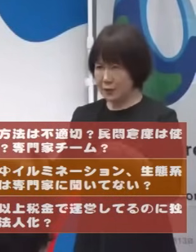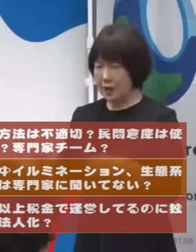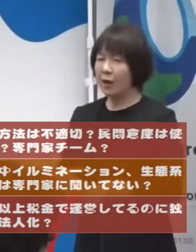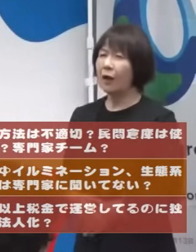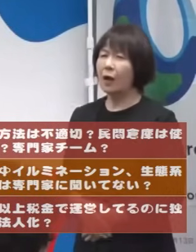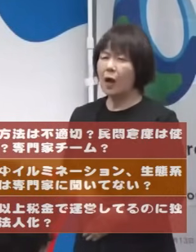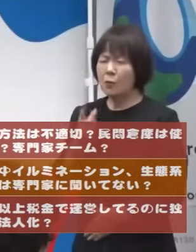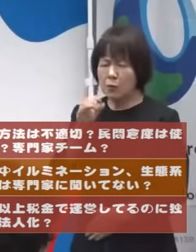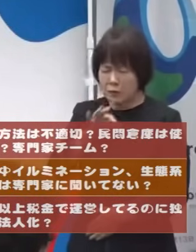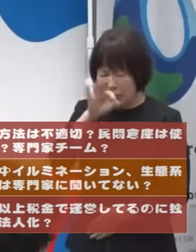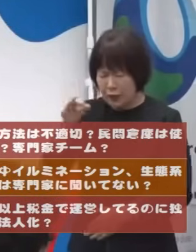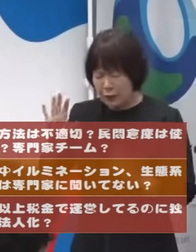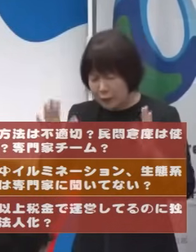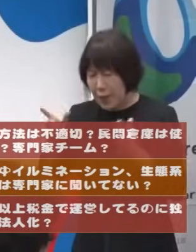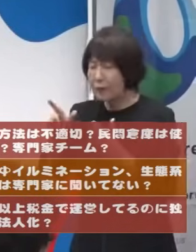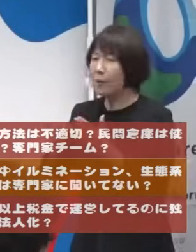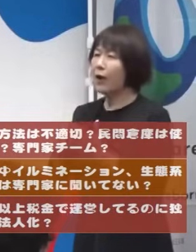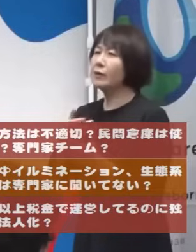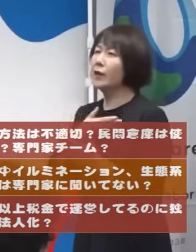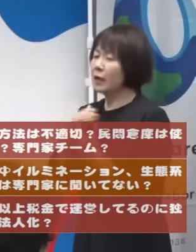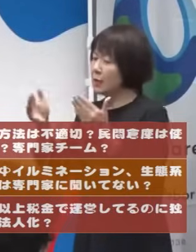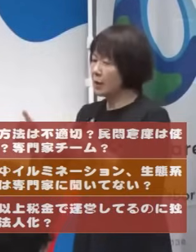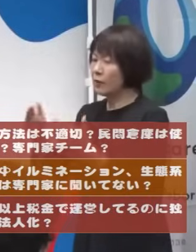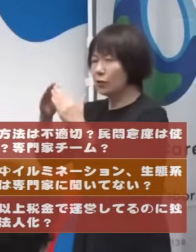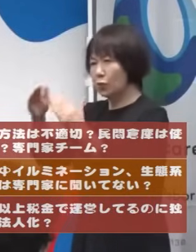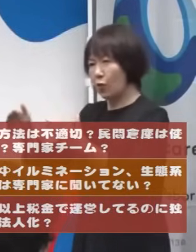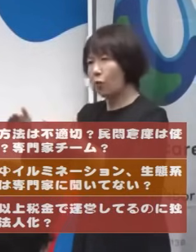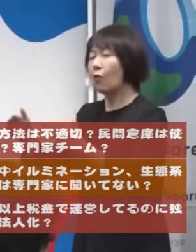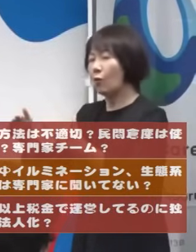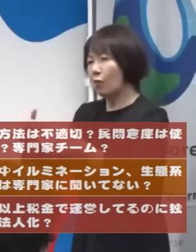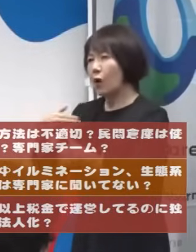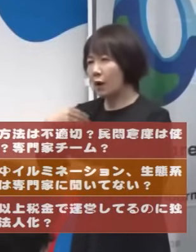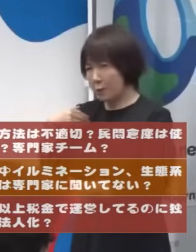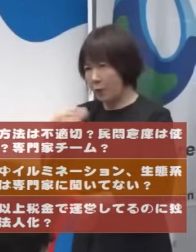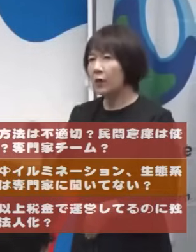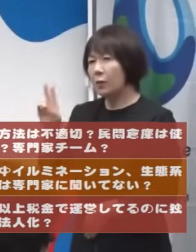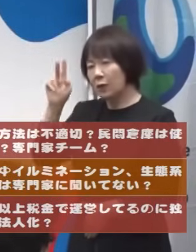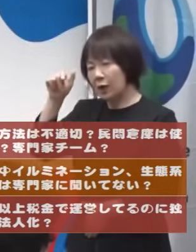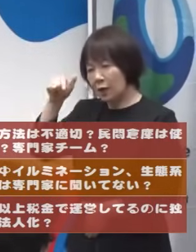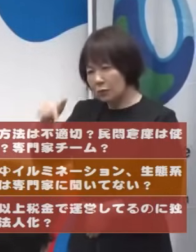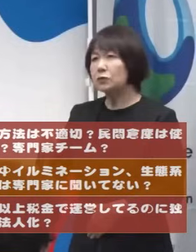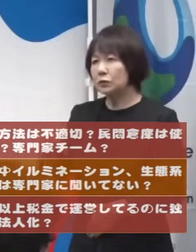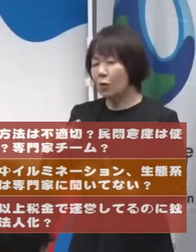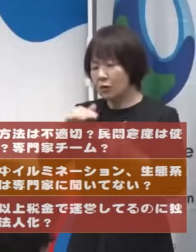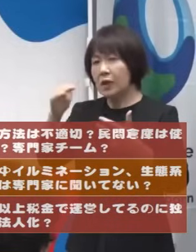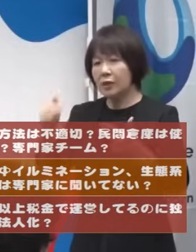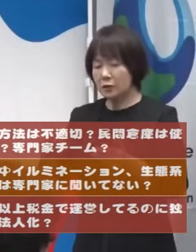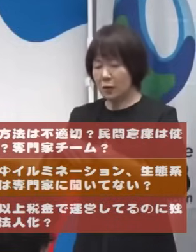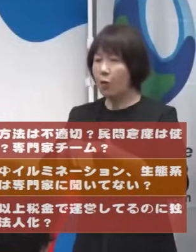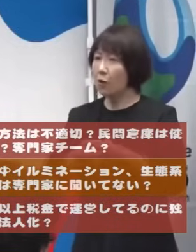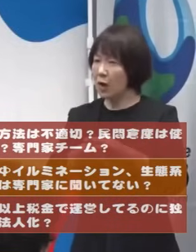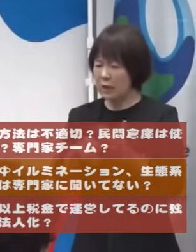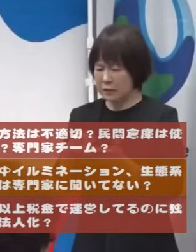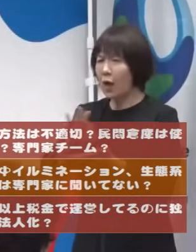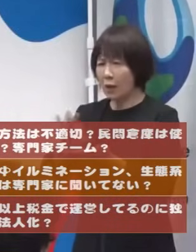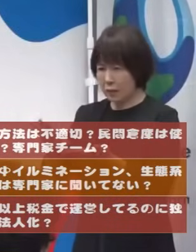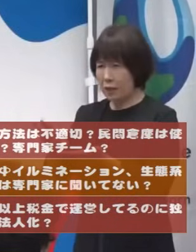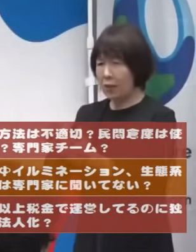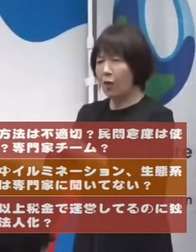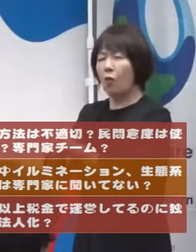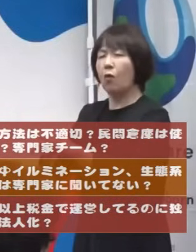ました。どうしてもない場合は民間になってしまうかもしれないけれども、僕はものもやっぱり負でまずは保管を数千万の税金を使って保